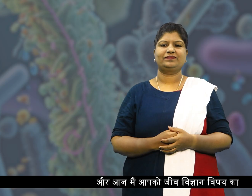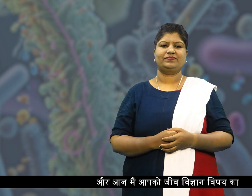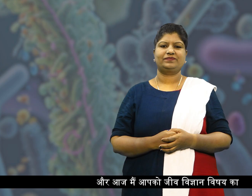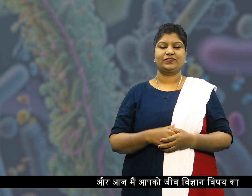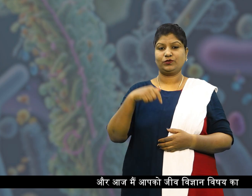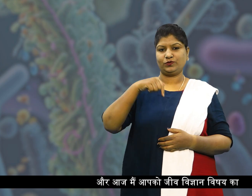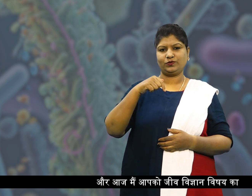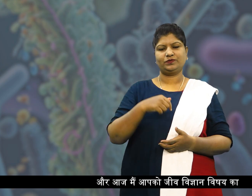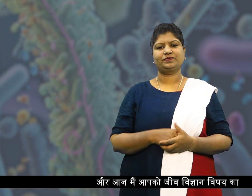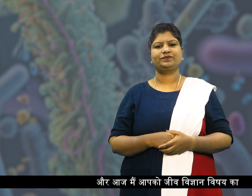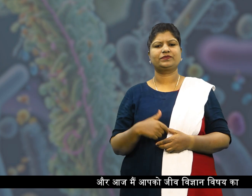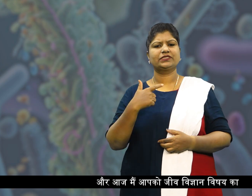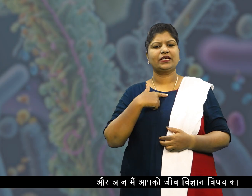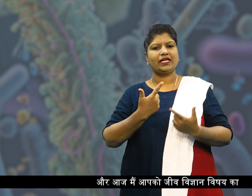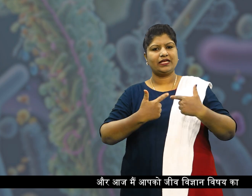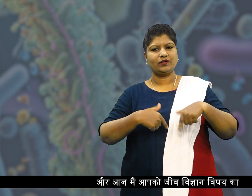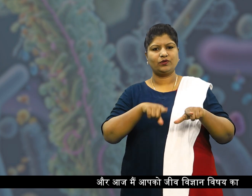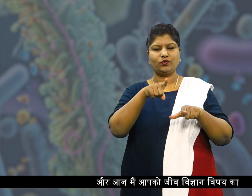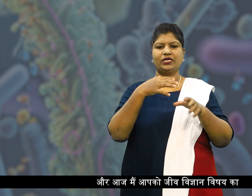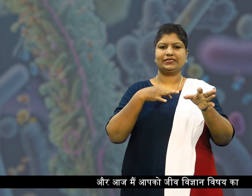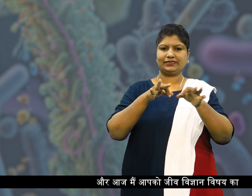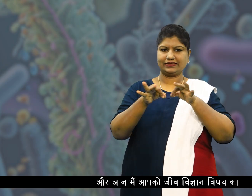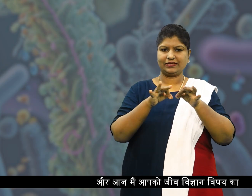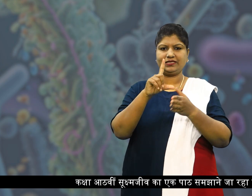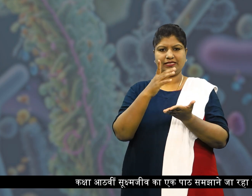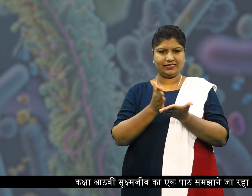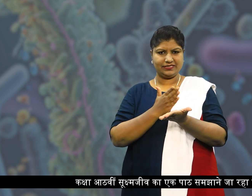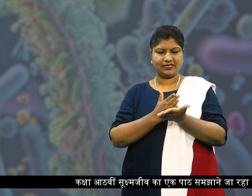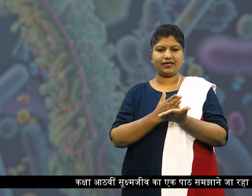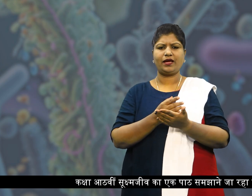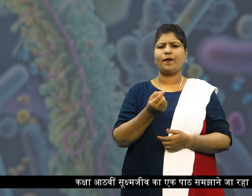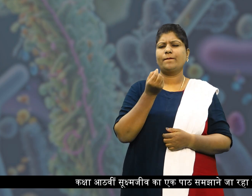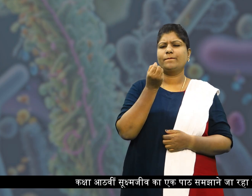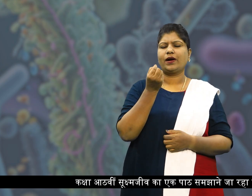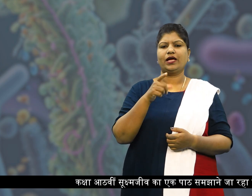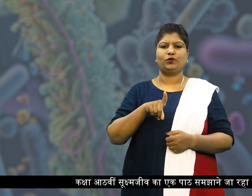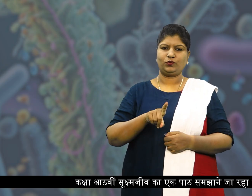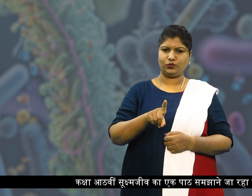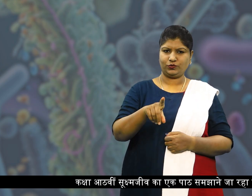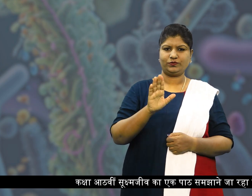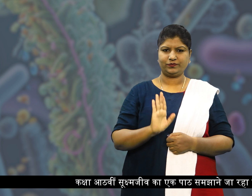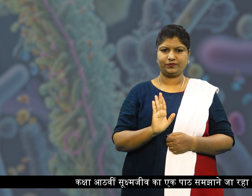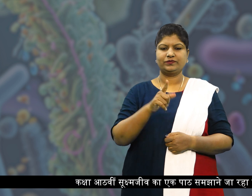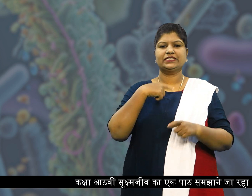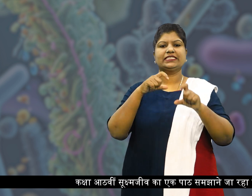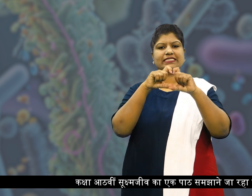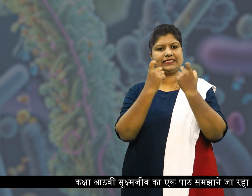और आज मैं आपको जीव विज्ञान विषय का कक्षा 8वीं सूक्ष्म जीव का एक पाठ समझाने जा रही